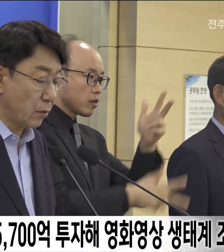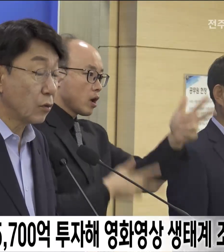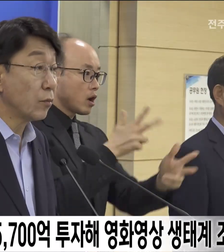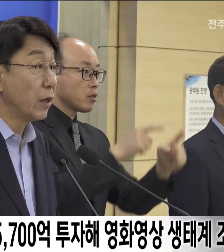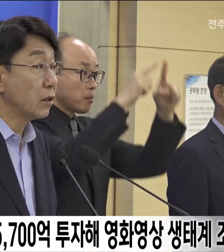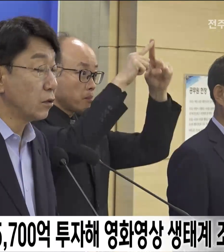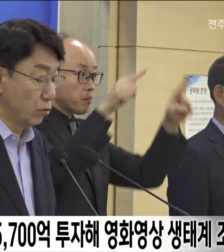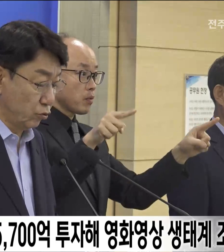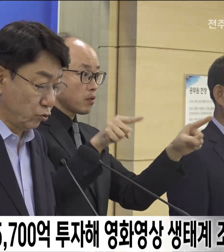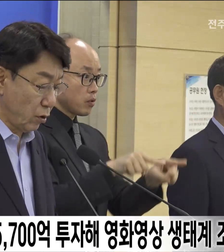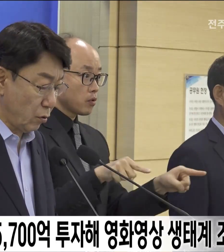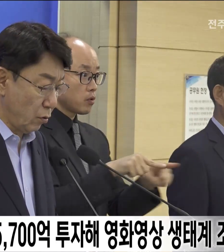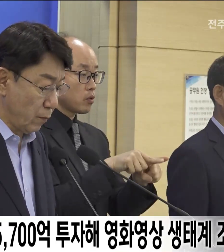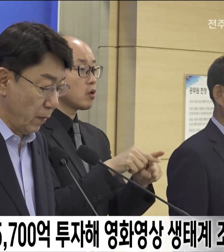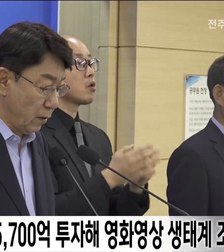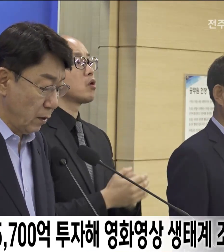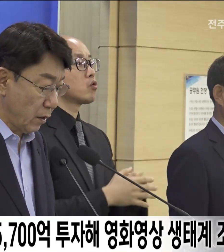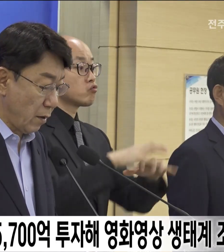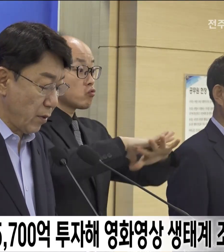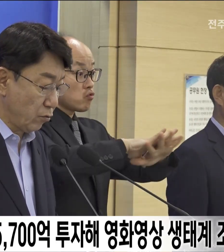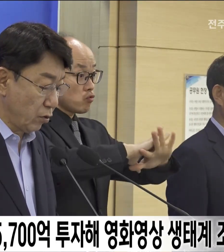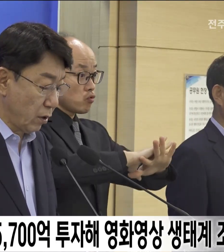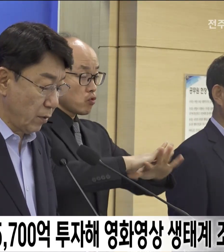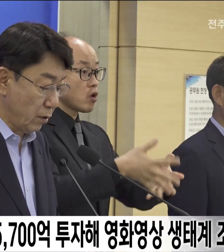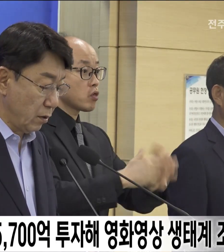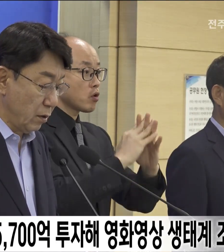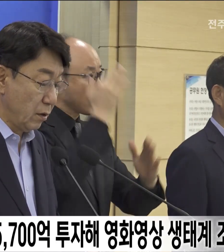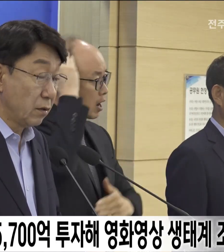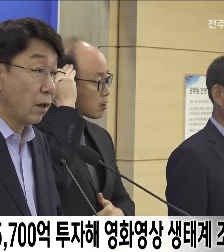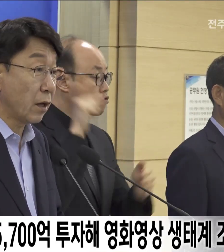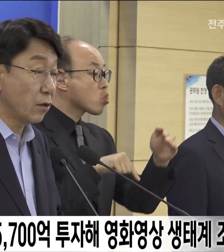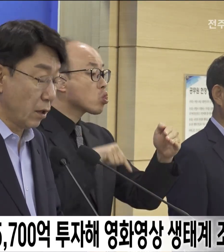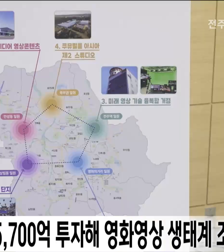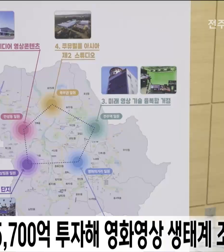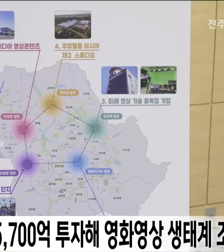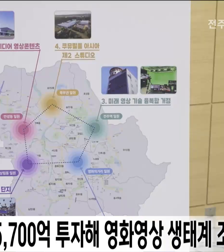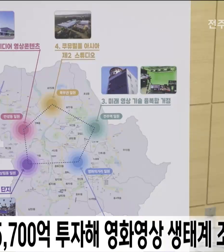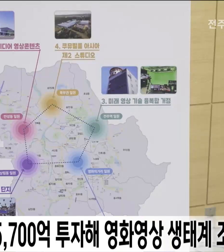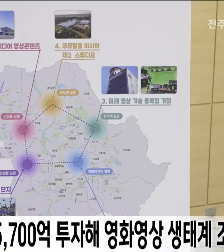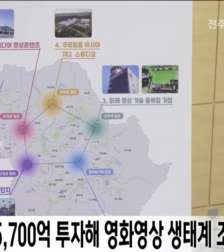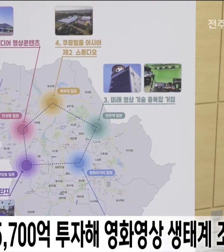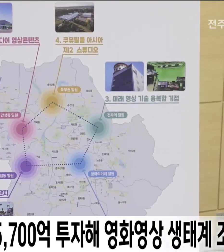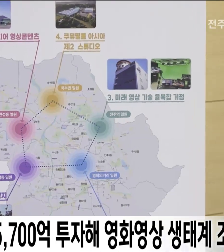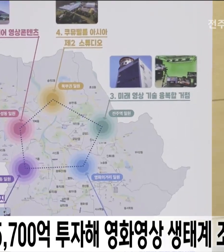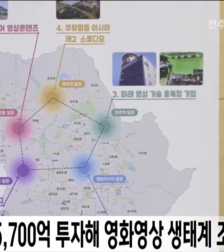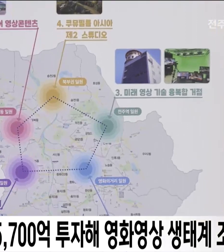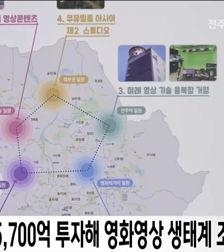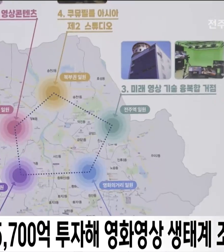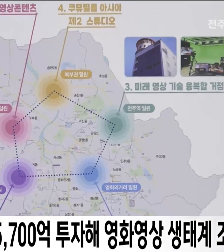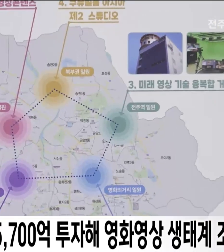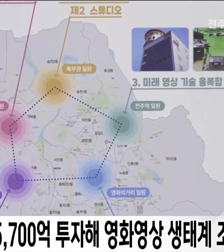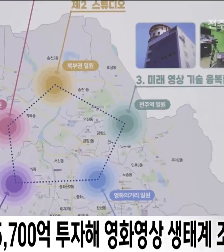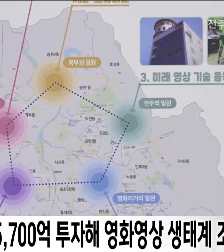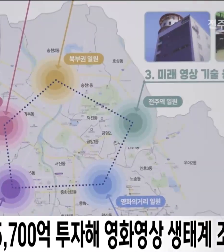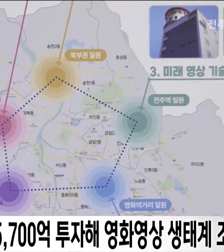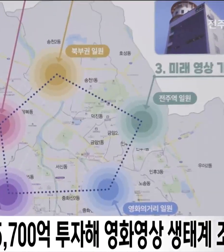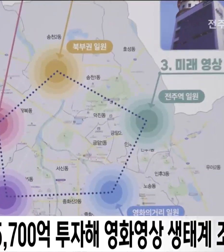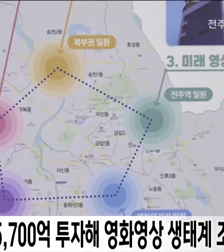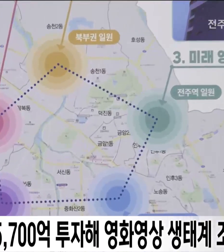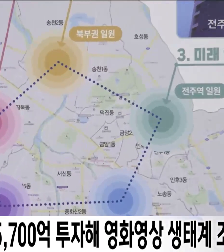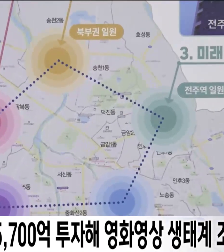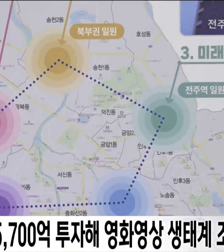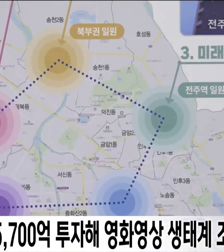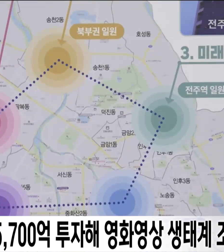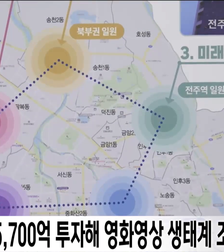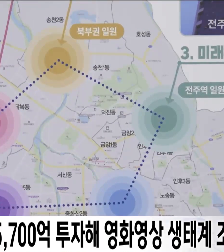밝혔습니다. 우 시장은 최근 뉴질랜드에 쿠뮤 필름 스튜디오 유치도 가시화되고 있다며 단순 촬영뿐이 아닌